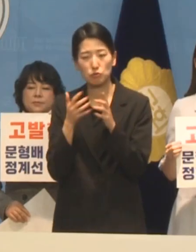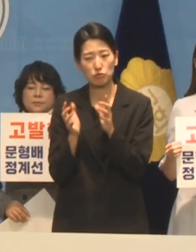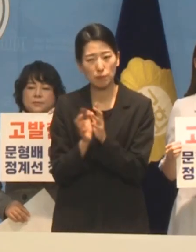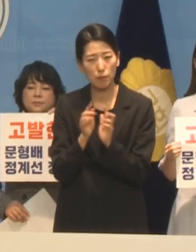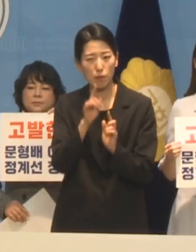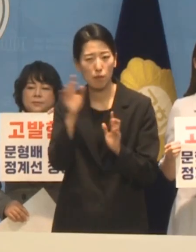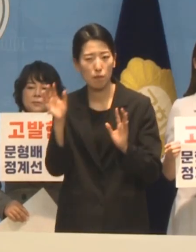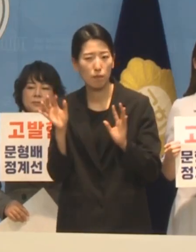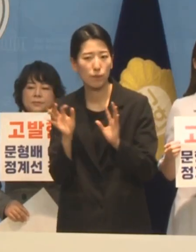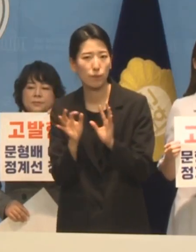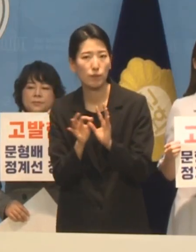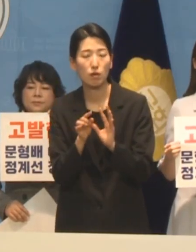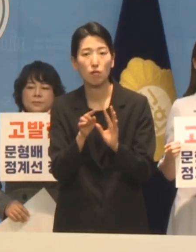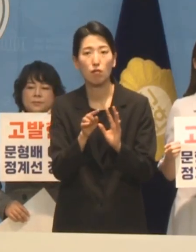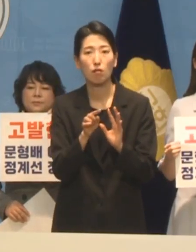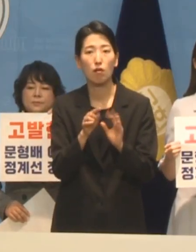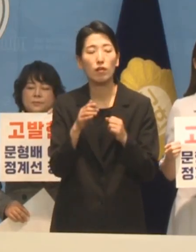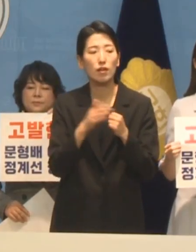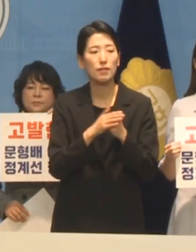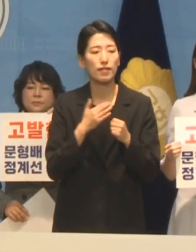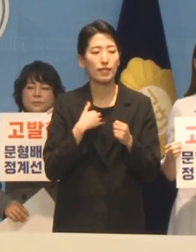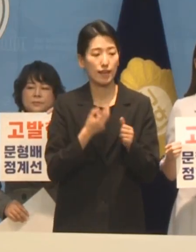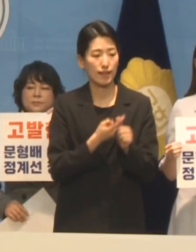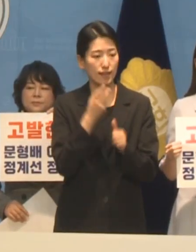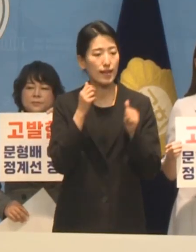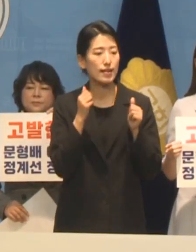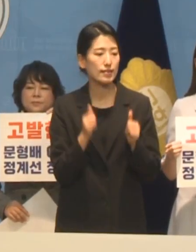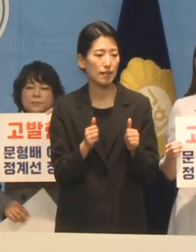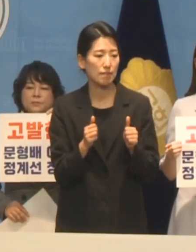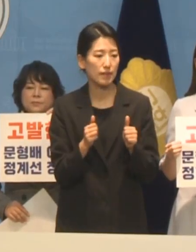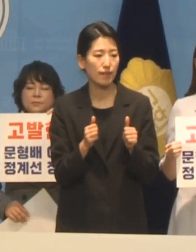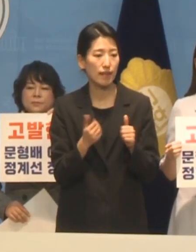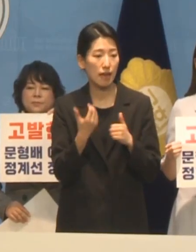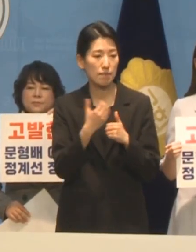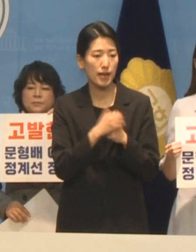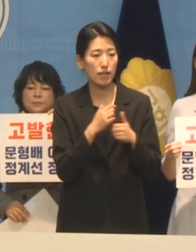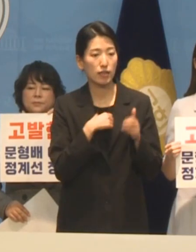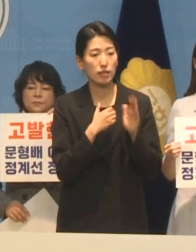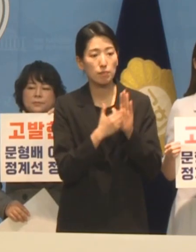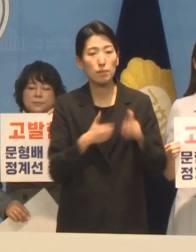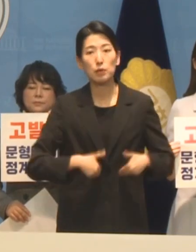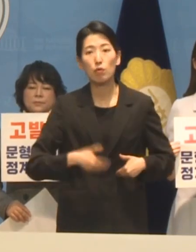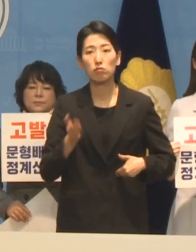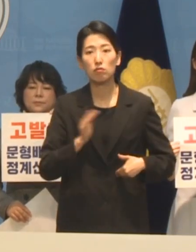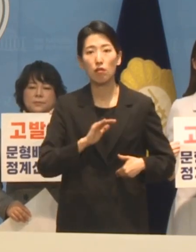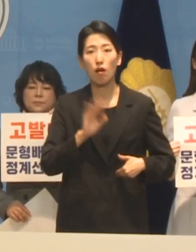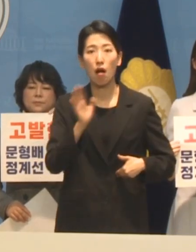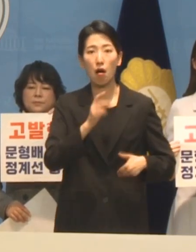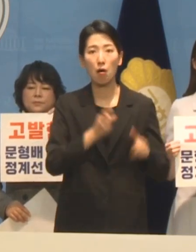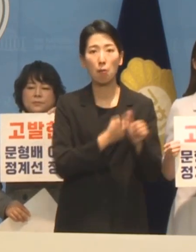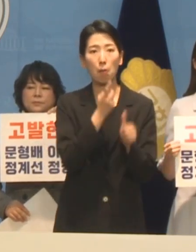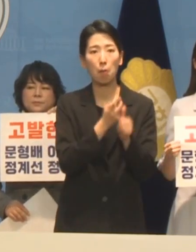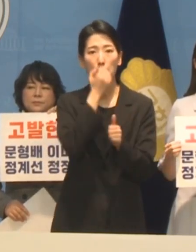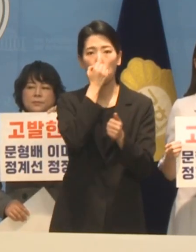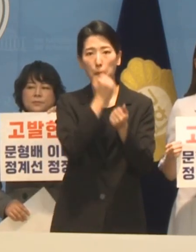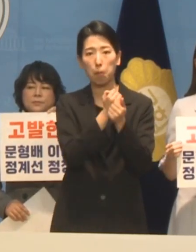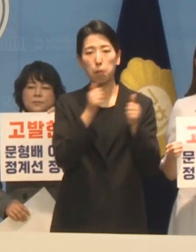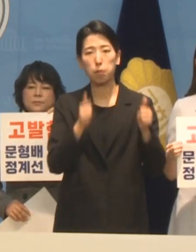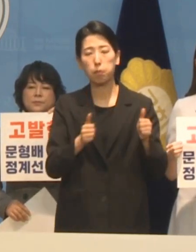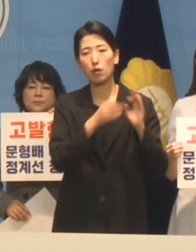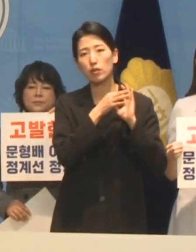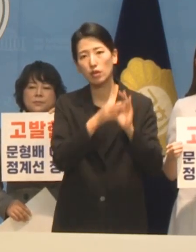마땅함에도 회피하지 아니었고 기피 신청에도 이걸 응하지 않았습니다. 여러 가지 법률적인 문제에